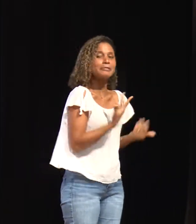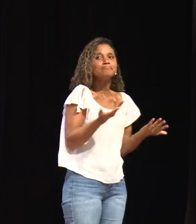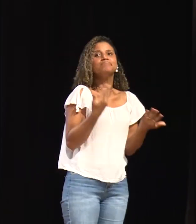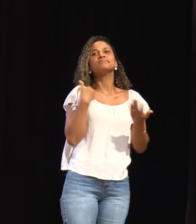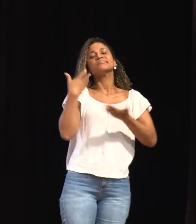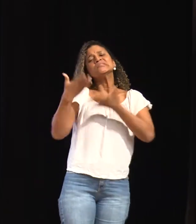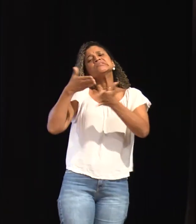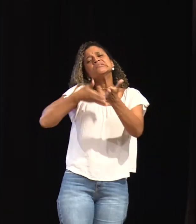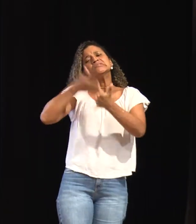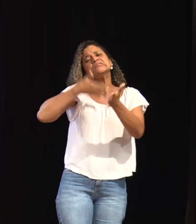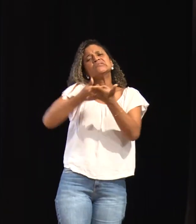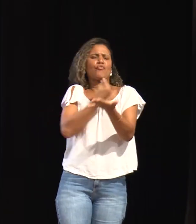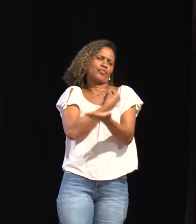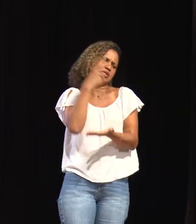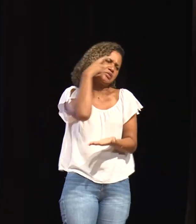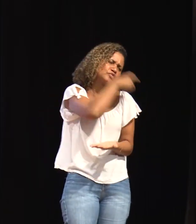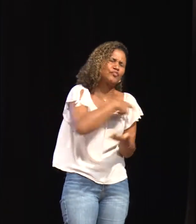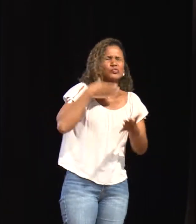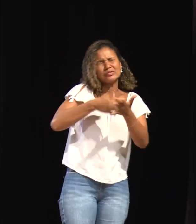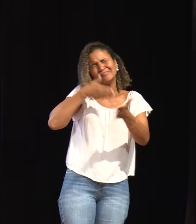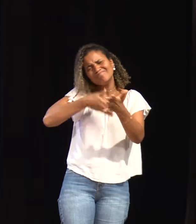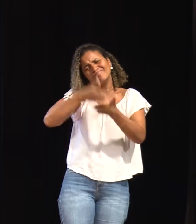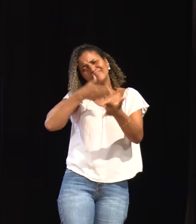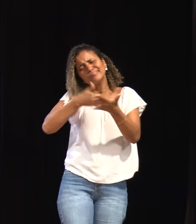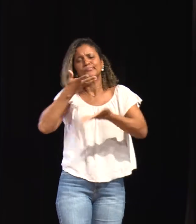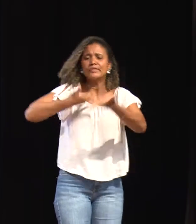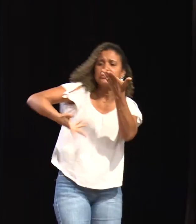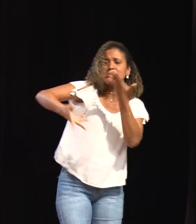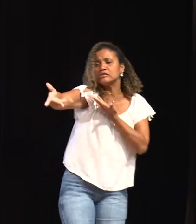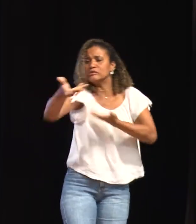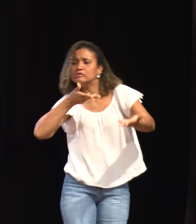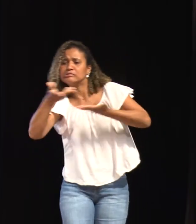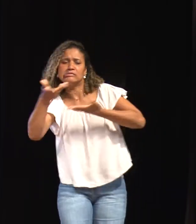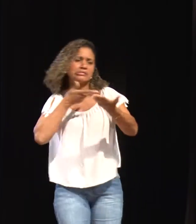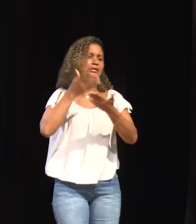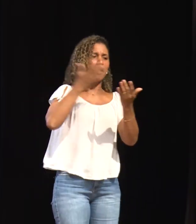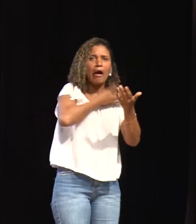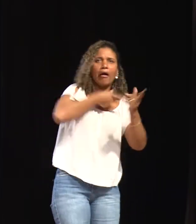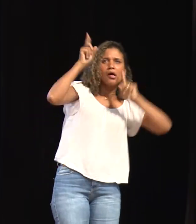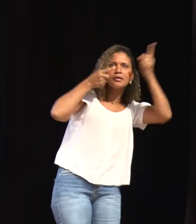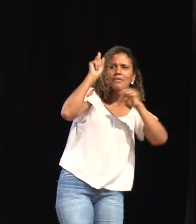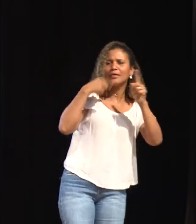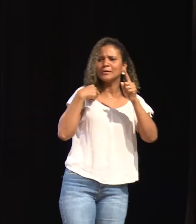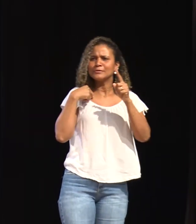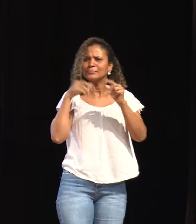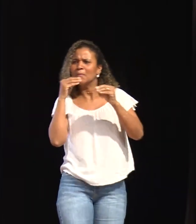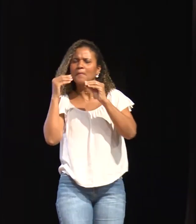mundo ouvinte. E aí começaram a ser as barreiras, as dificuldades, né? As interações que não haviam. Eu tinha